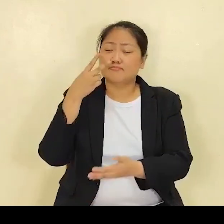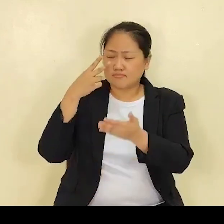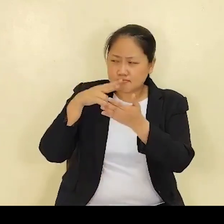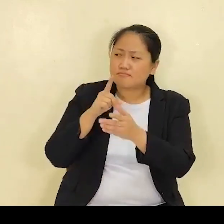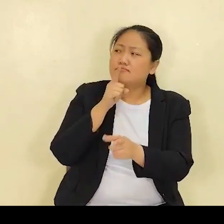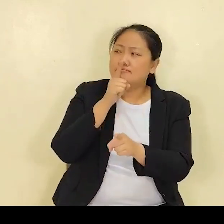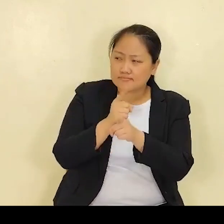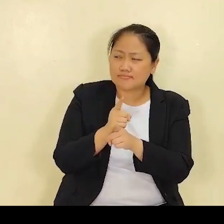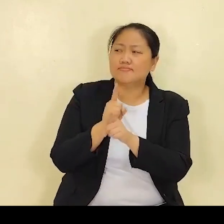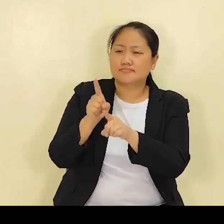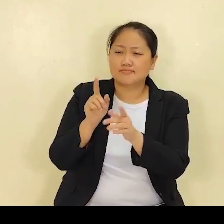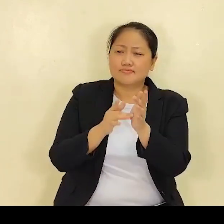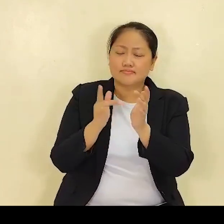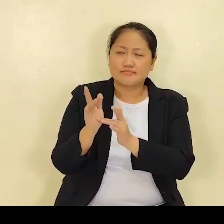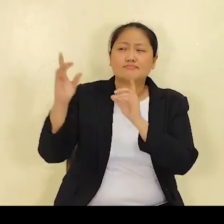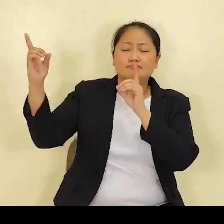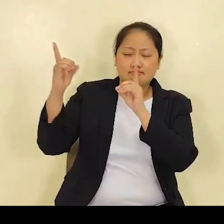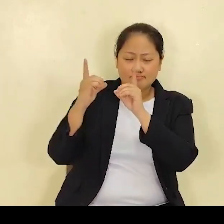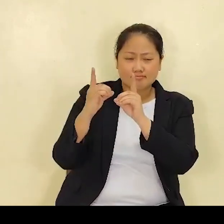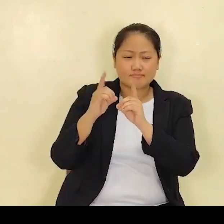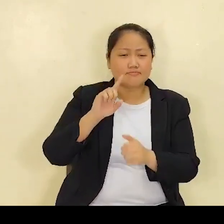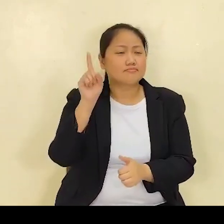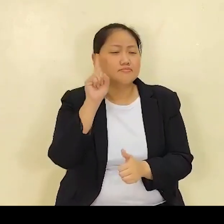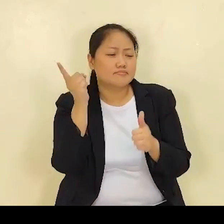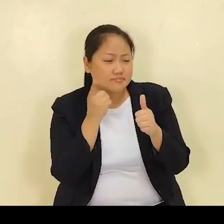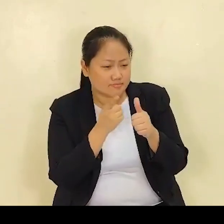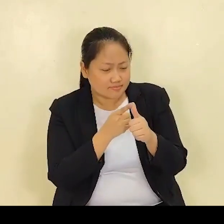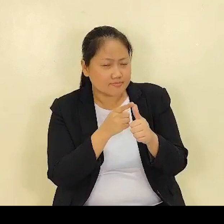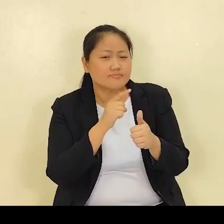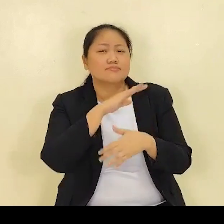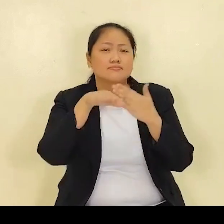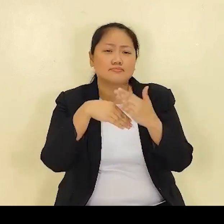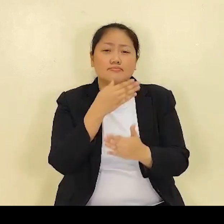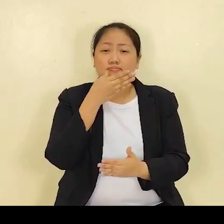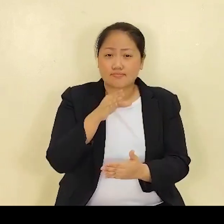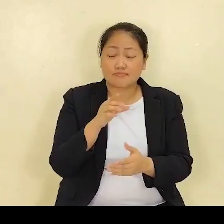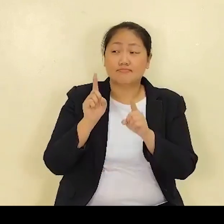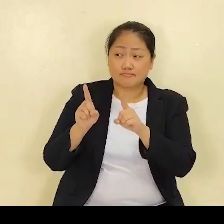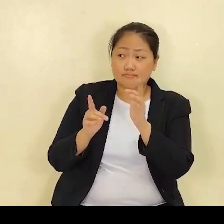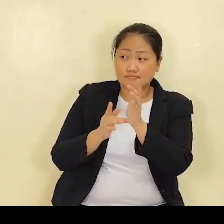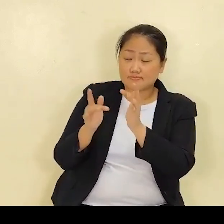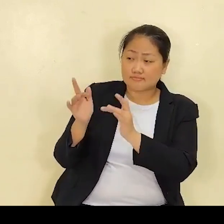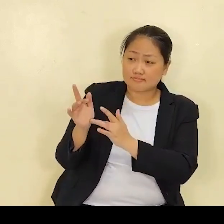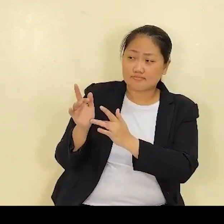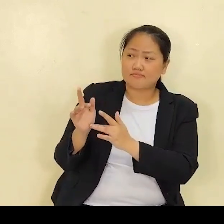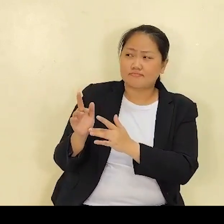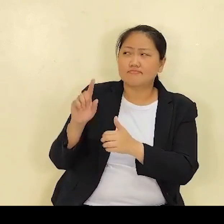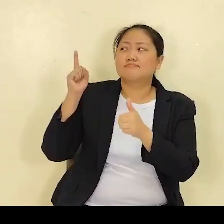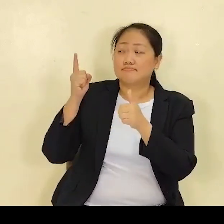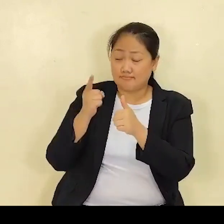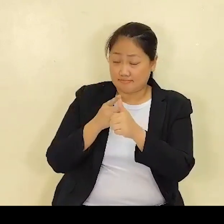Saduseo, lumapit siya at nagtanong kay Jesus. Ano ang una sa lahat ng utos? Sumagot si Jesus. Ito ang